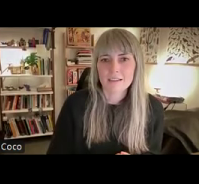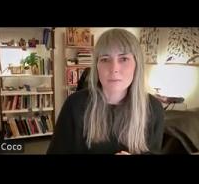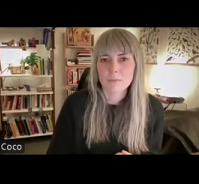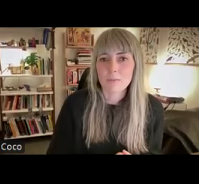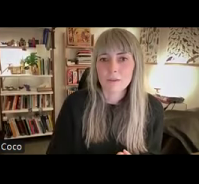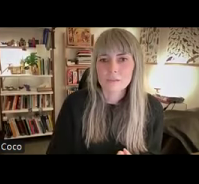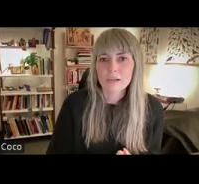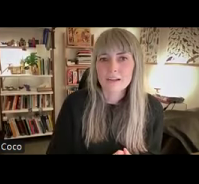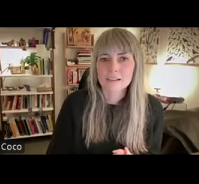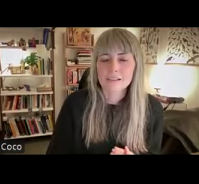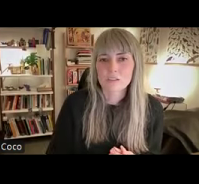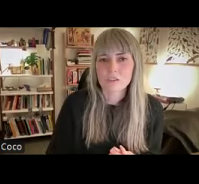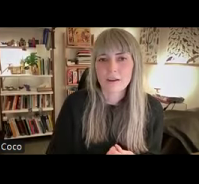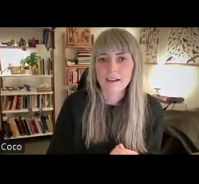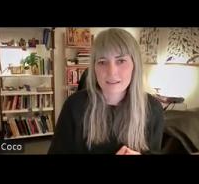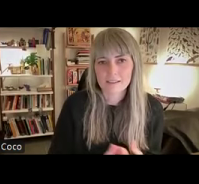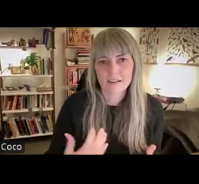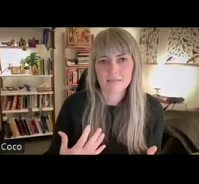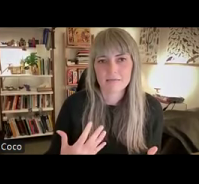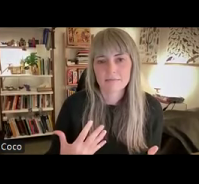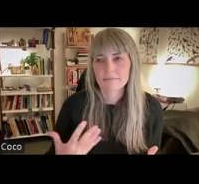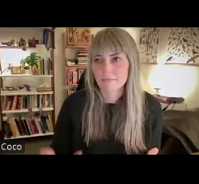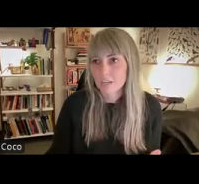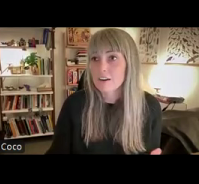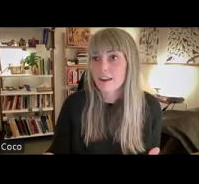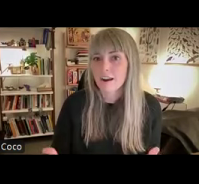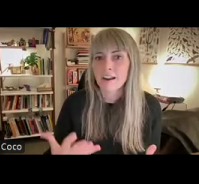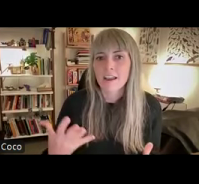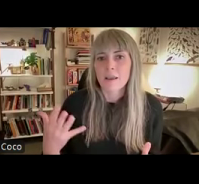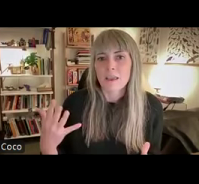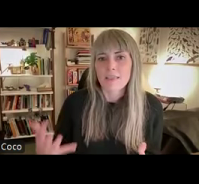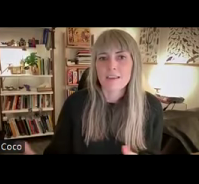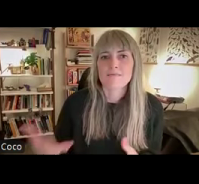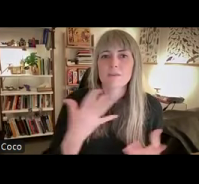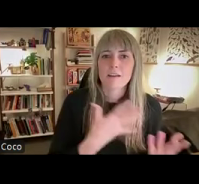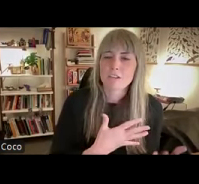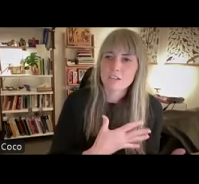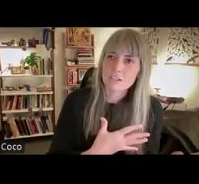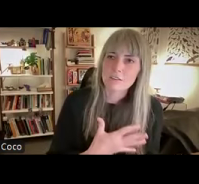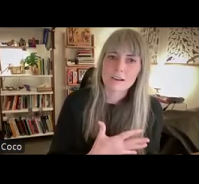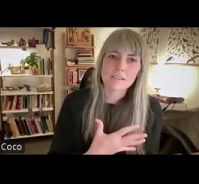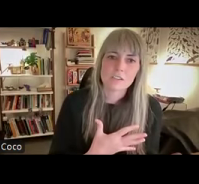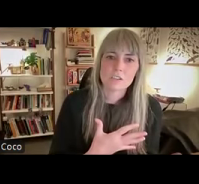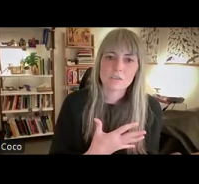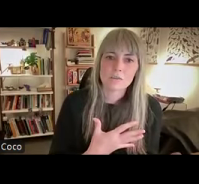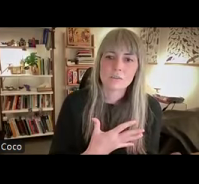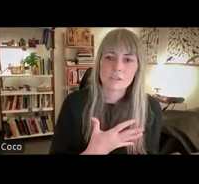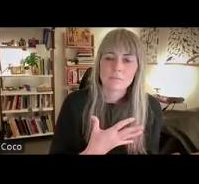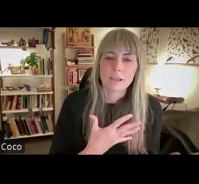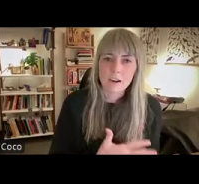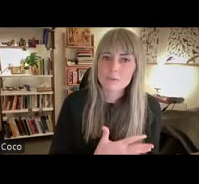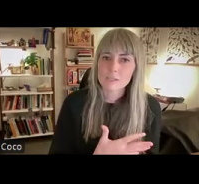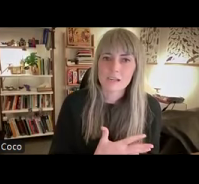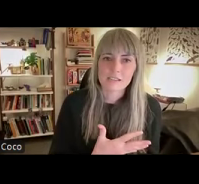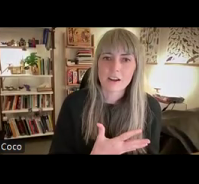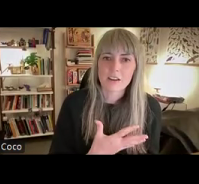nuevamente sobre las barreras que las personas experimentan para poder acceder a la atención en